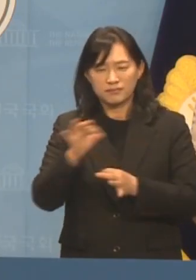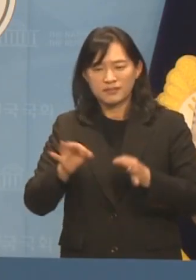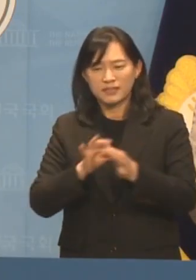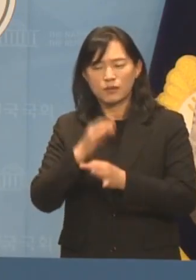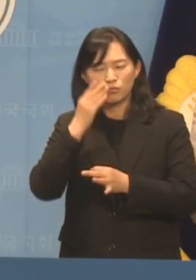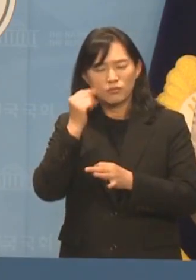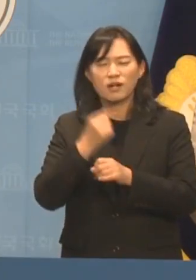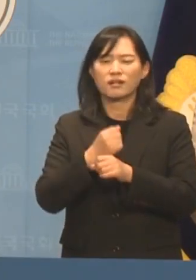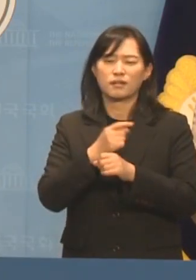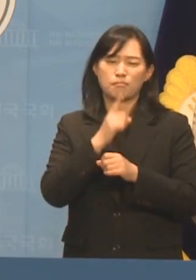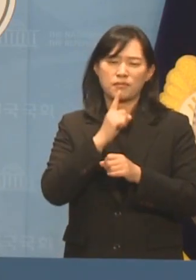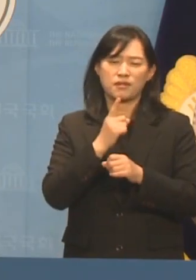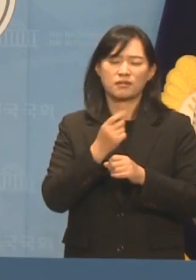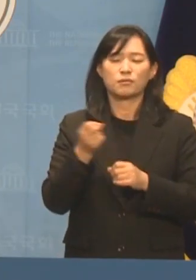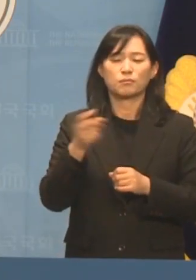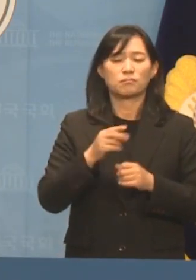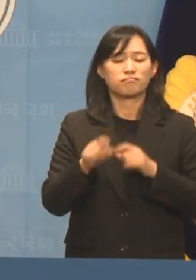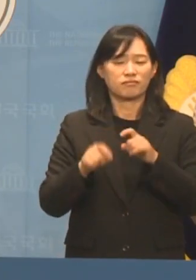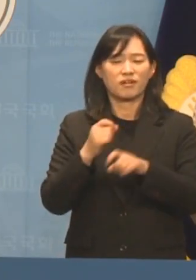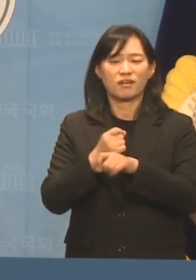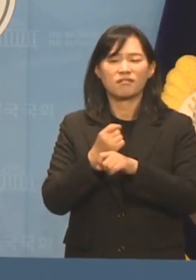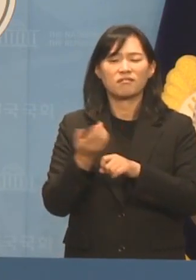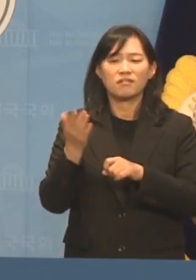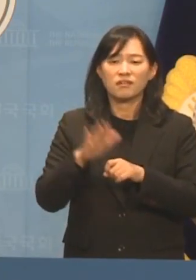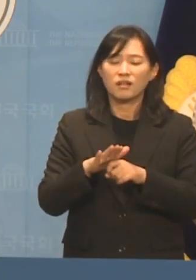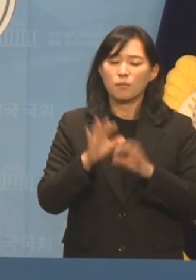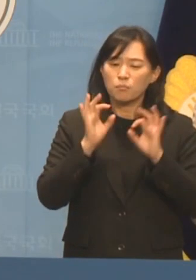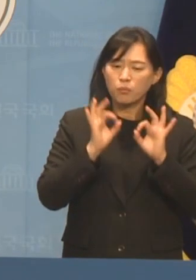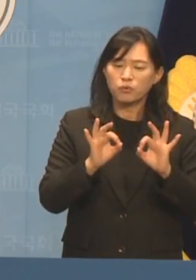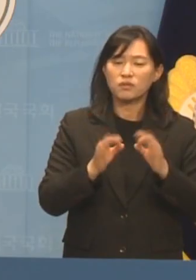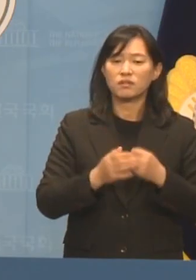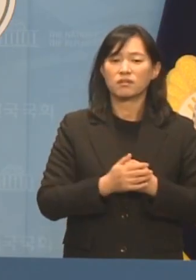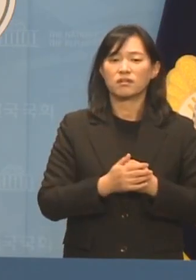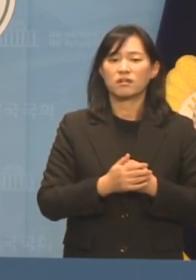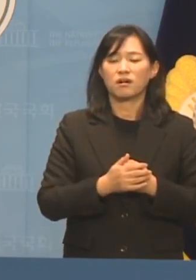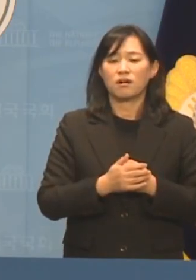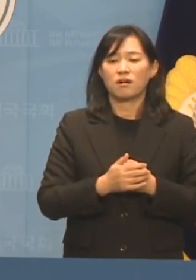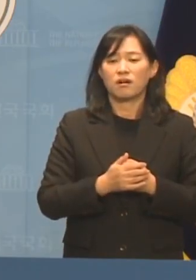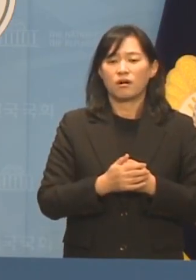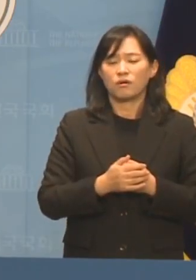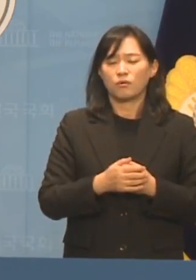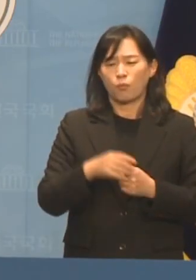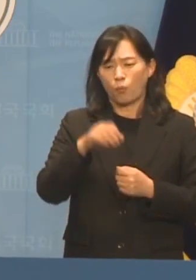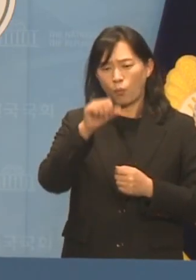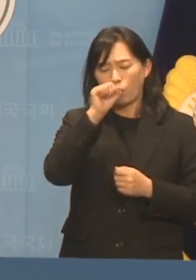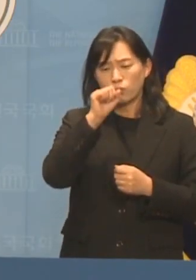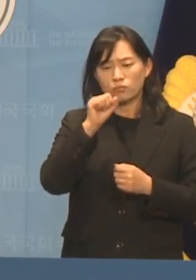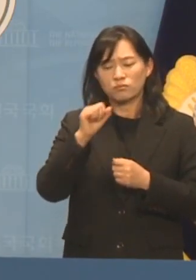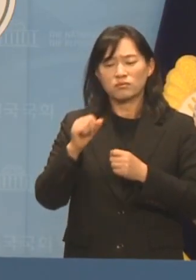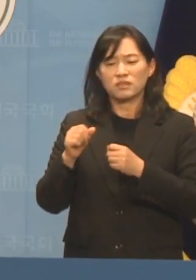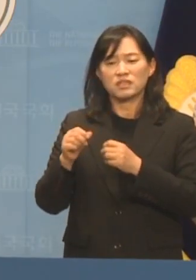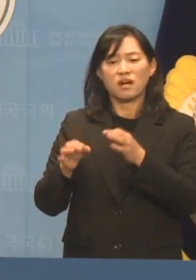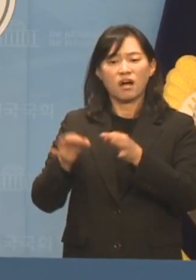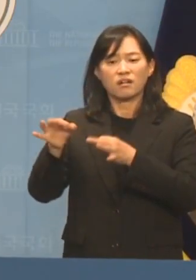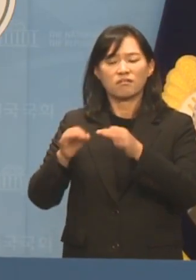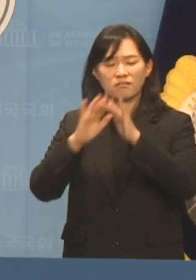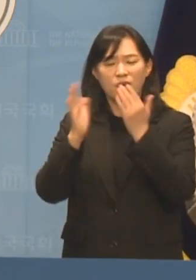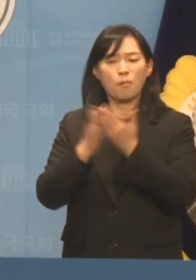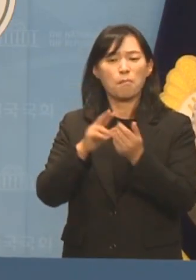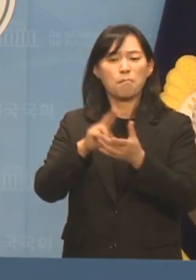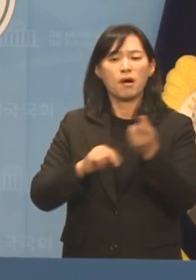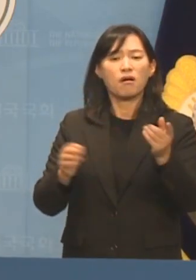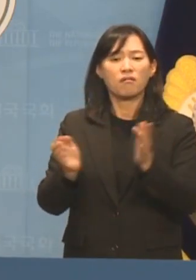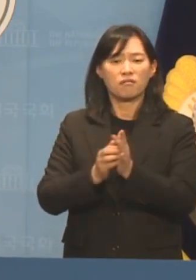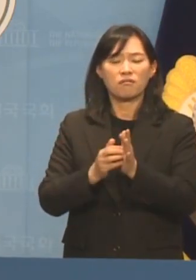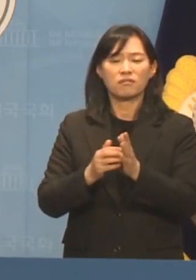갖고 있고 그렇게 실행을 했습니다. 그러다 보니까 우량점포까지 매각을 했습니다. 기업을 정상화하는데